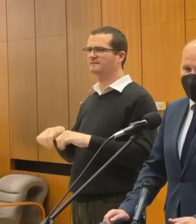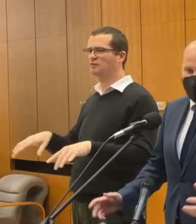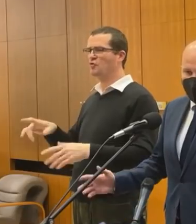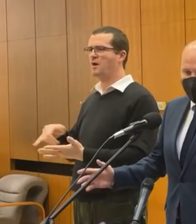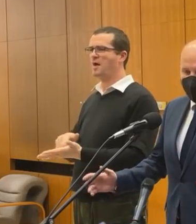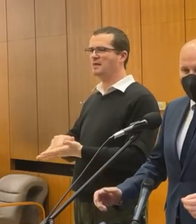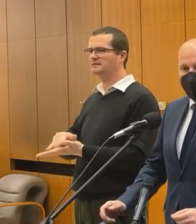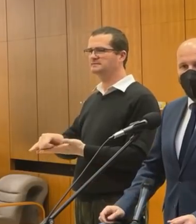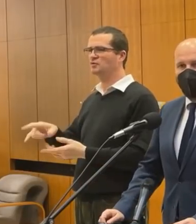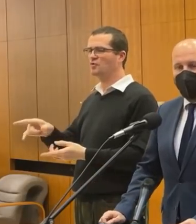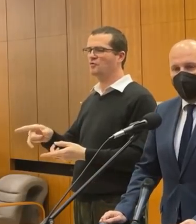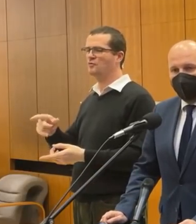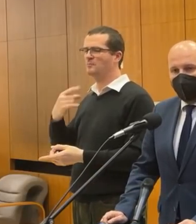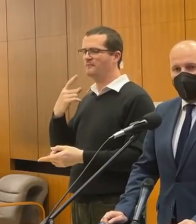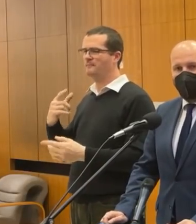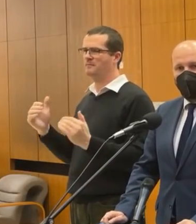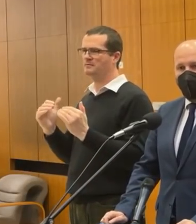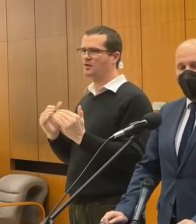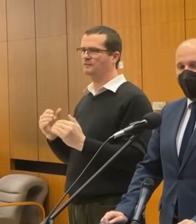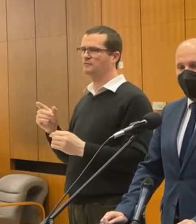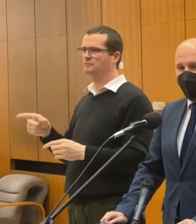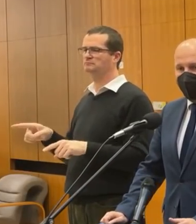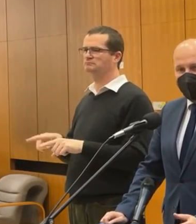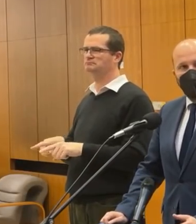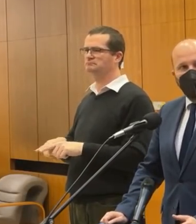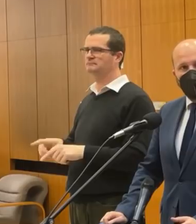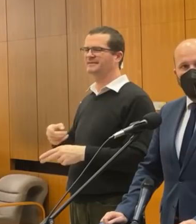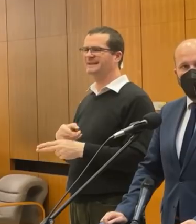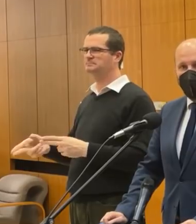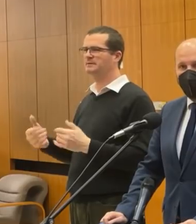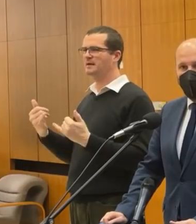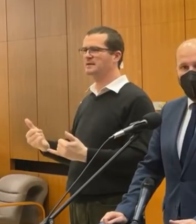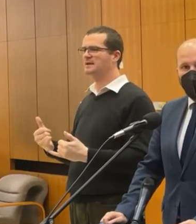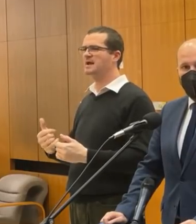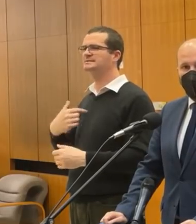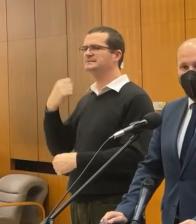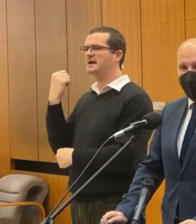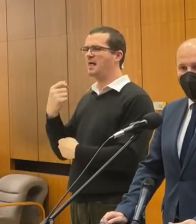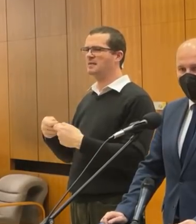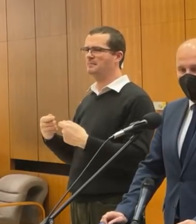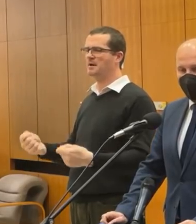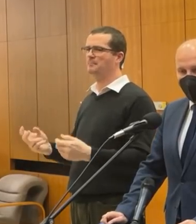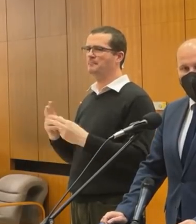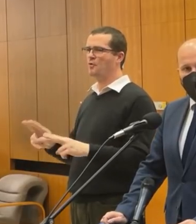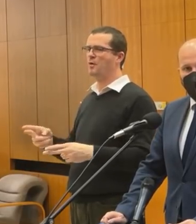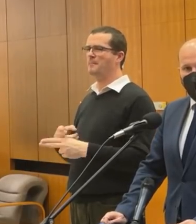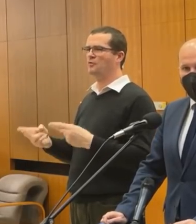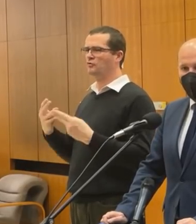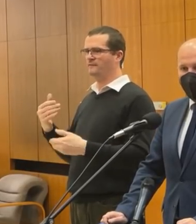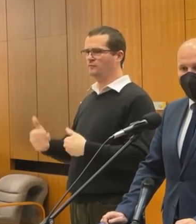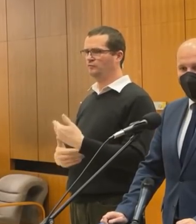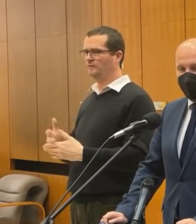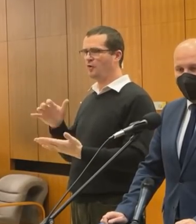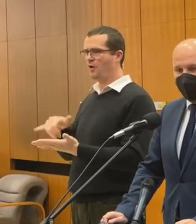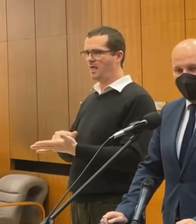letisko, poviem to úplne na rovinu, tak ako to je, nespĺňa v súčasnosti základné parametre na to, aby mohlo plnohodnotne fungovať